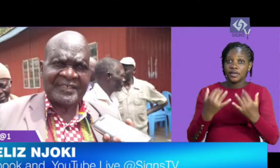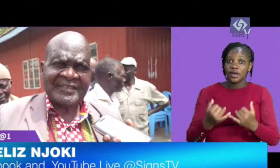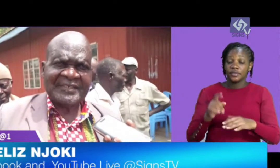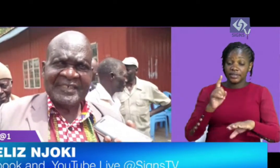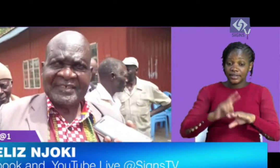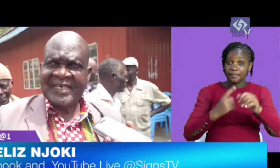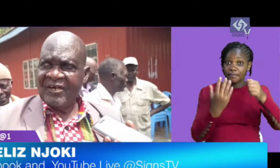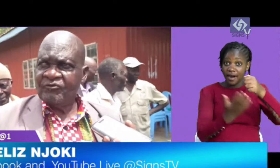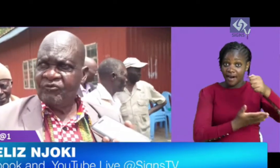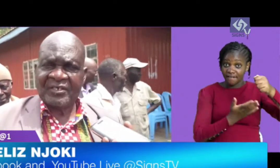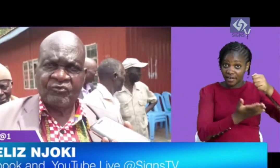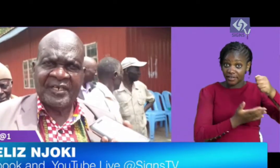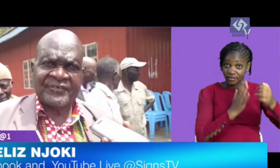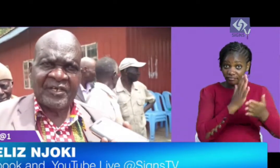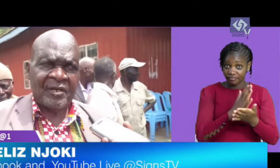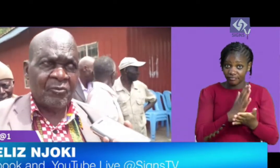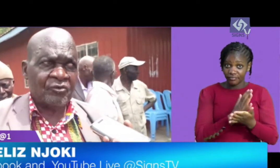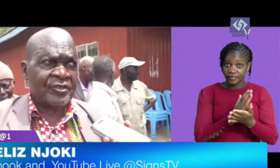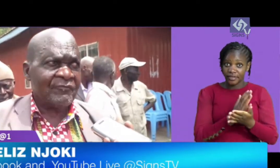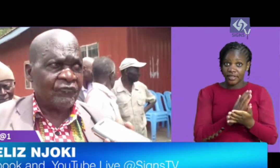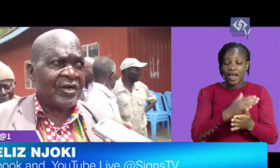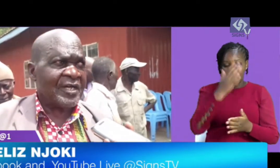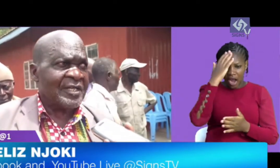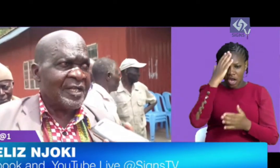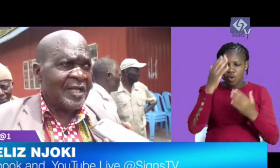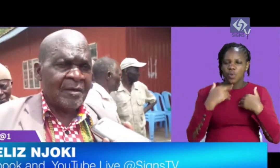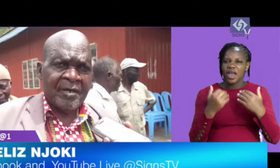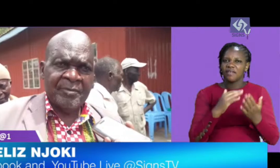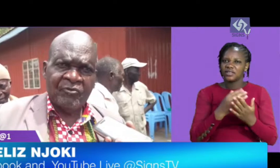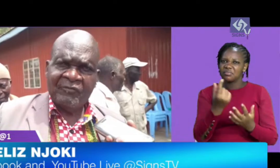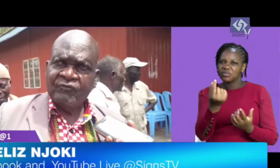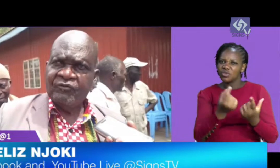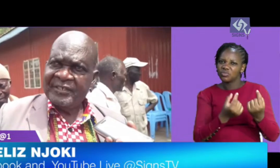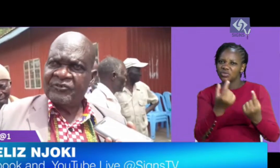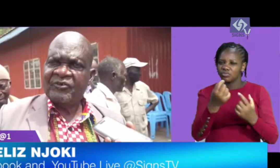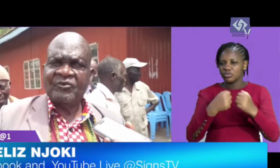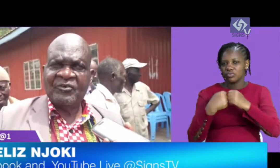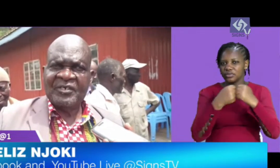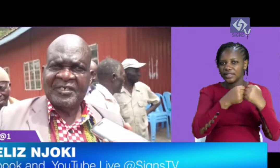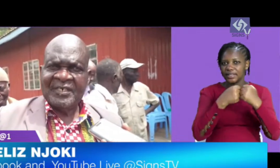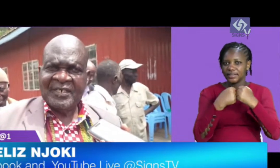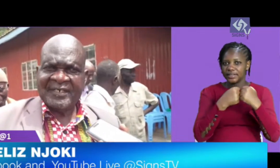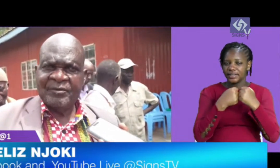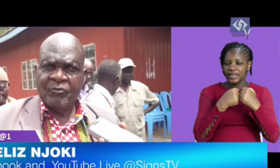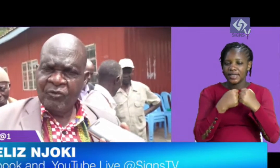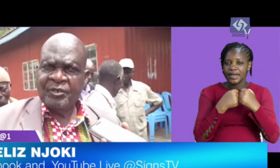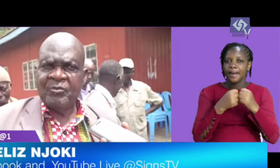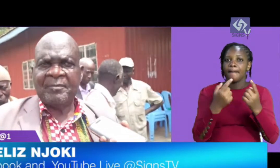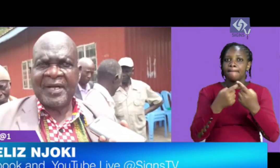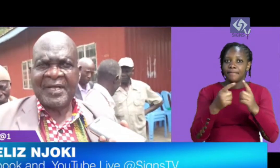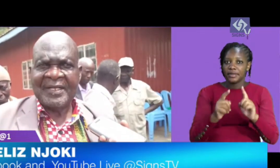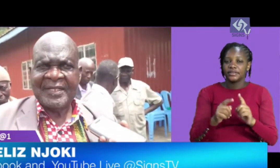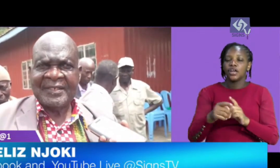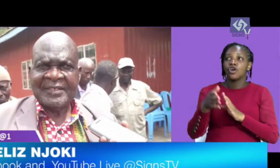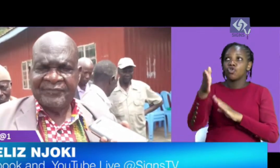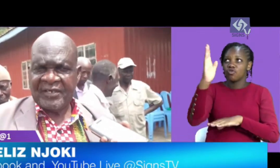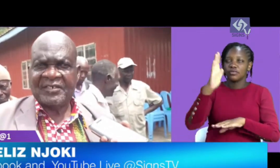kuvuna. Ingawa tuko na changamoto ya mvua ambayo imekuwa mfululizo, lakini Mungu ni